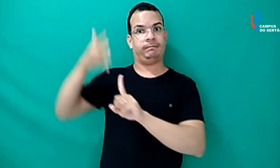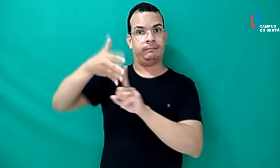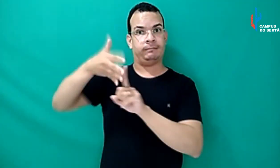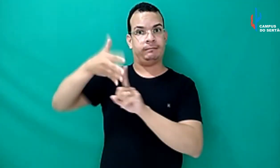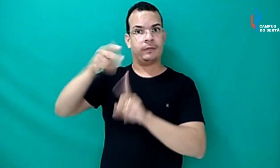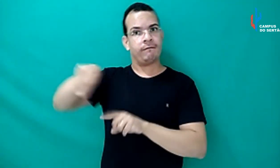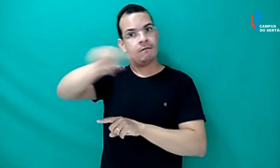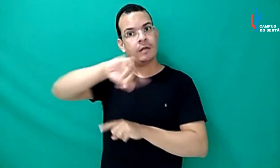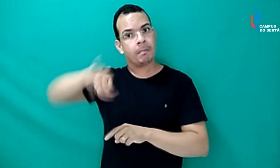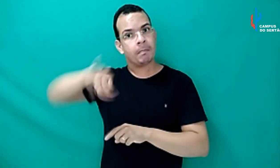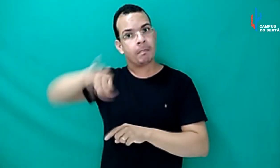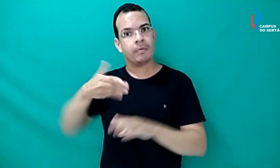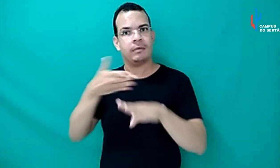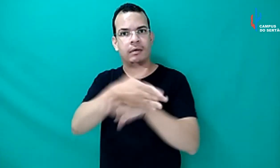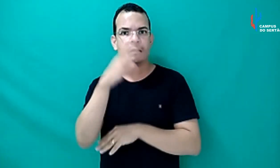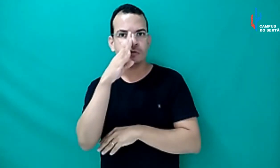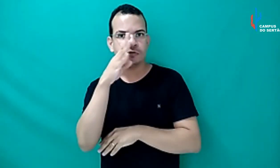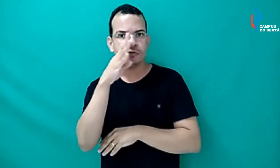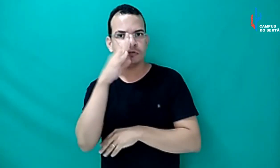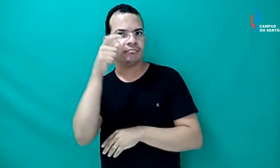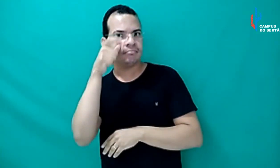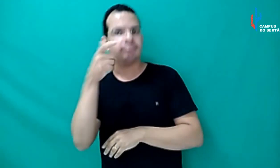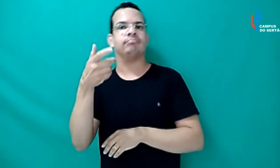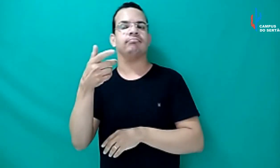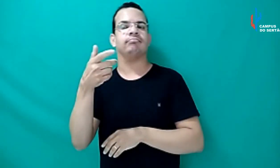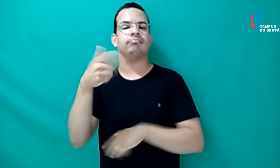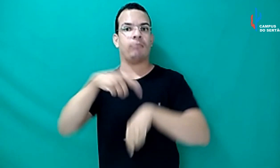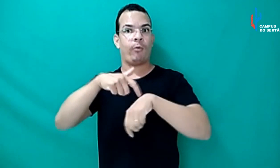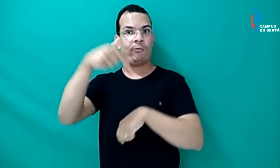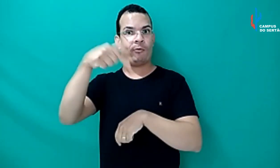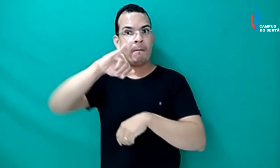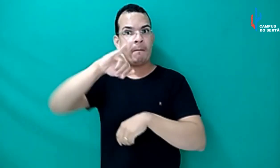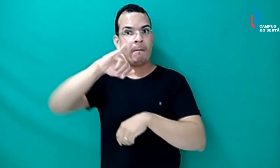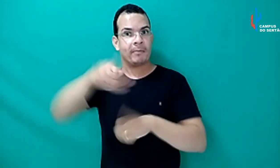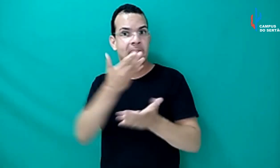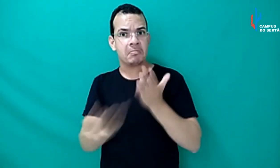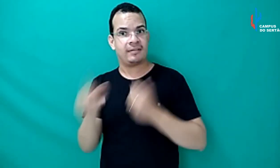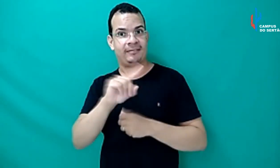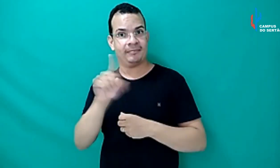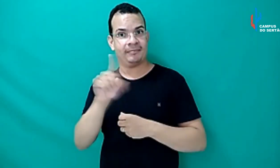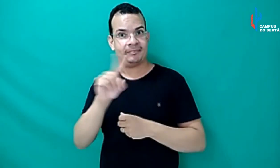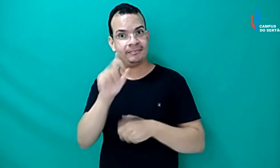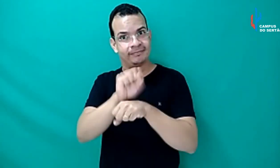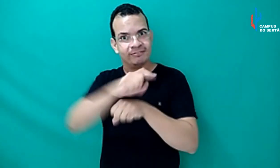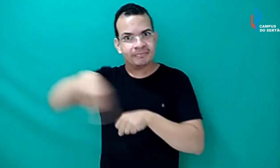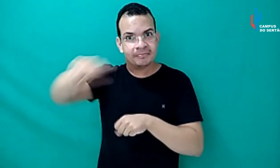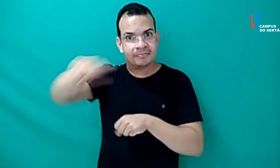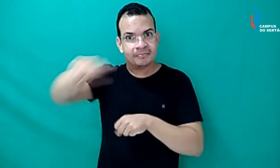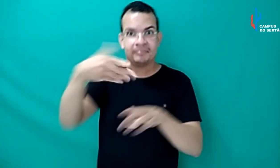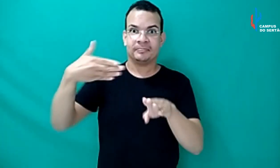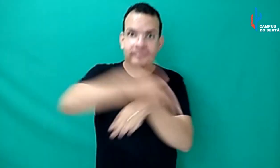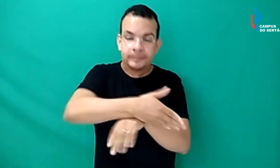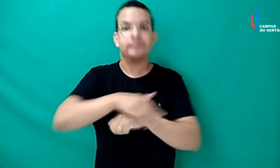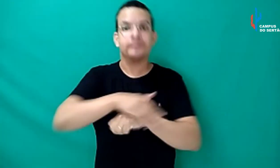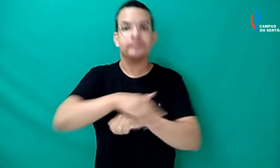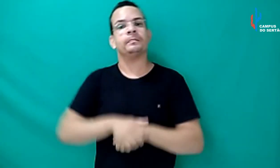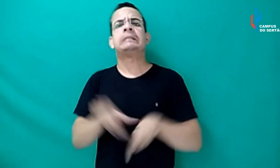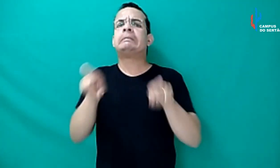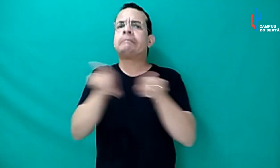Tá? Isso envolvendo a questão do bullying. Então, estamos convidando a todos que aproveitem, não percam